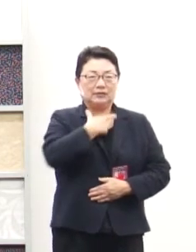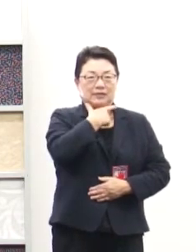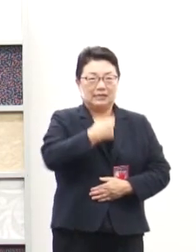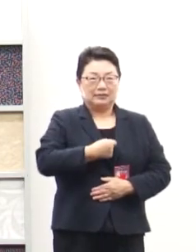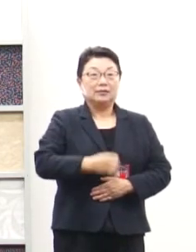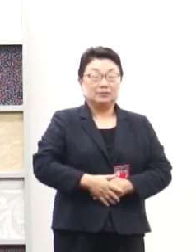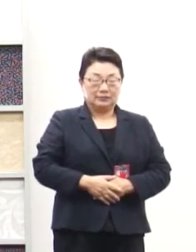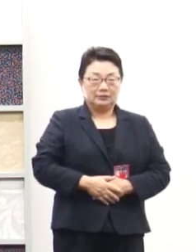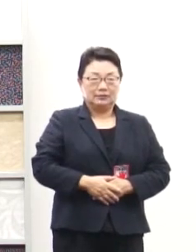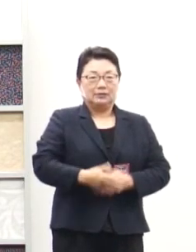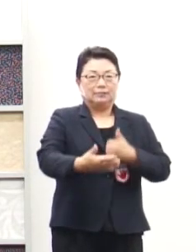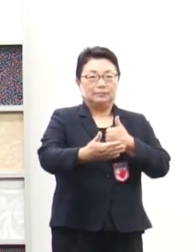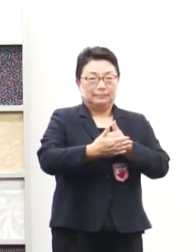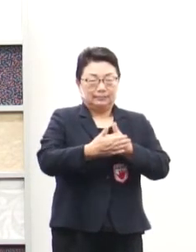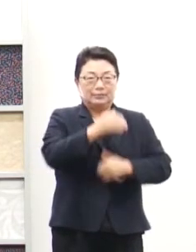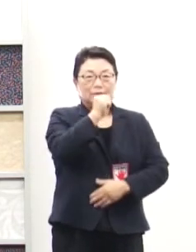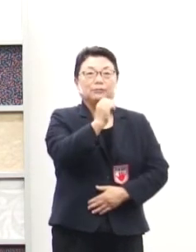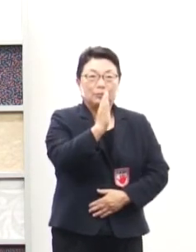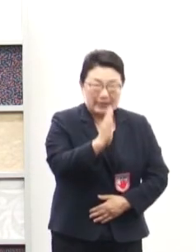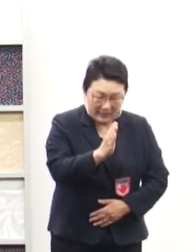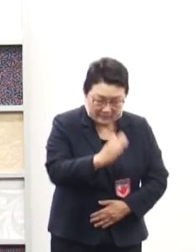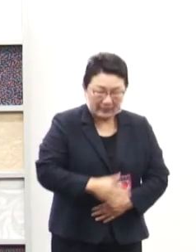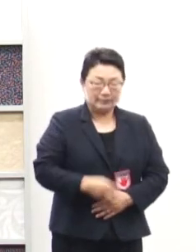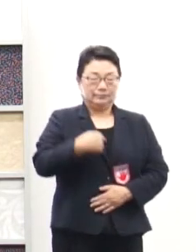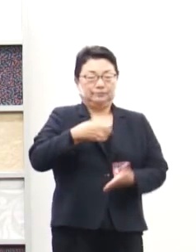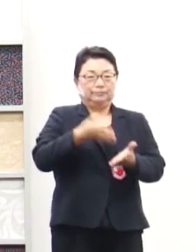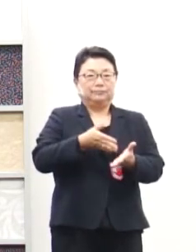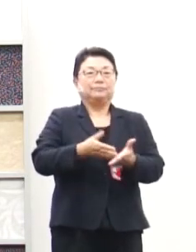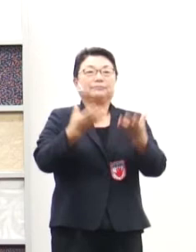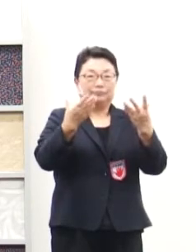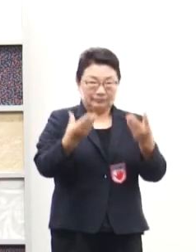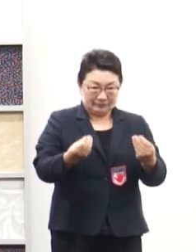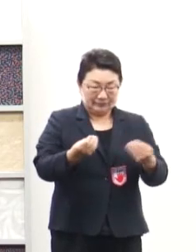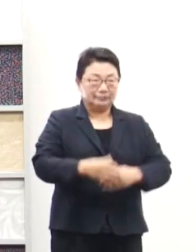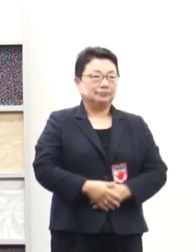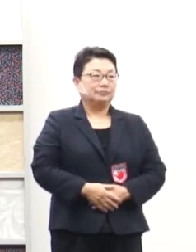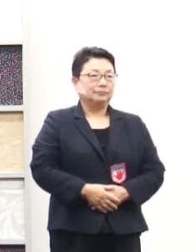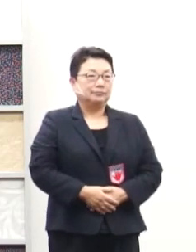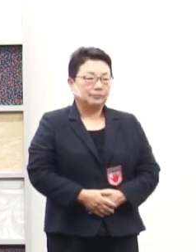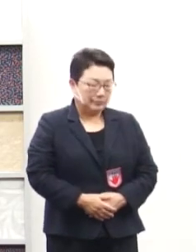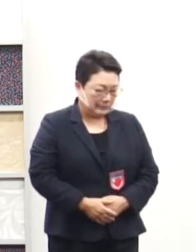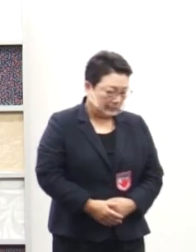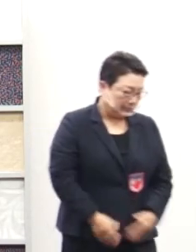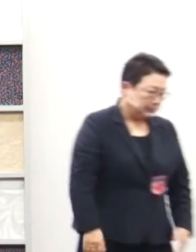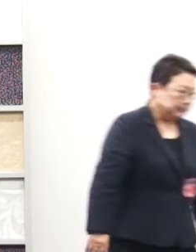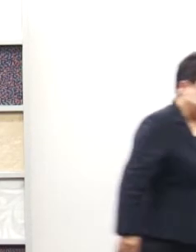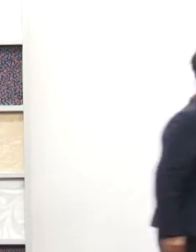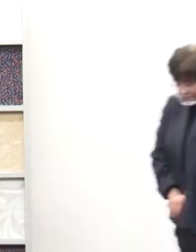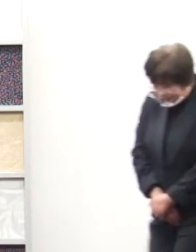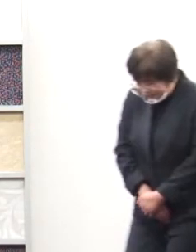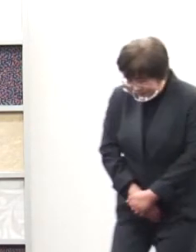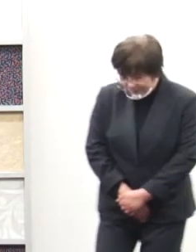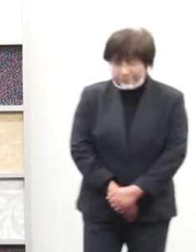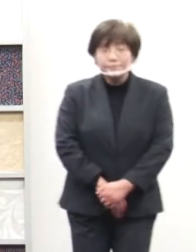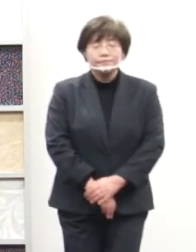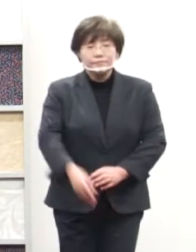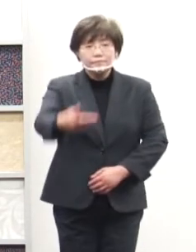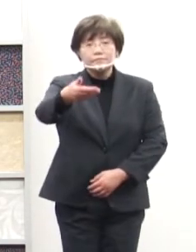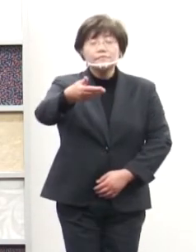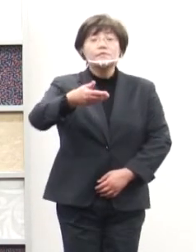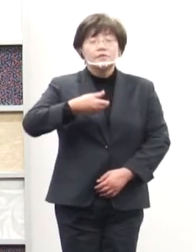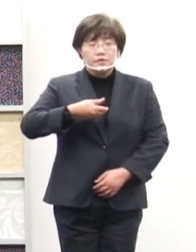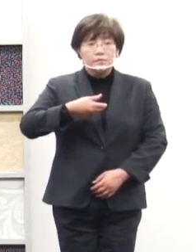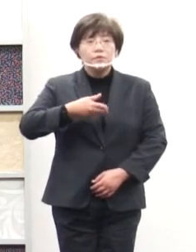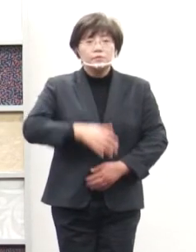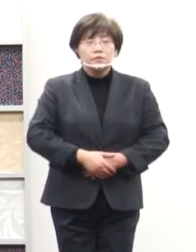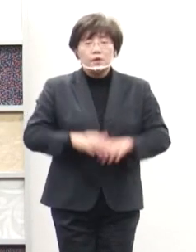ますので、どうぞよろしくお願いいたします。私からは以上であります。 それでは質問をお受けいたしますが、本日